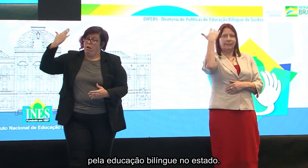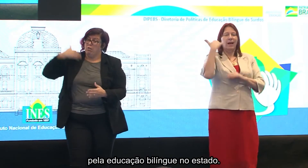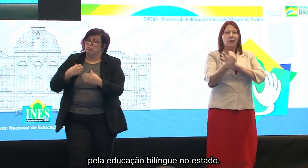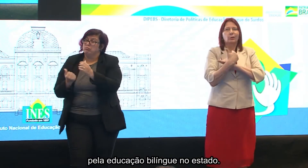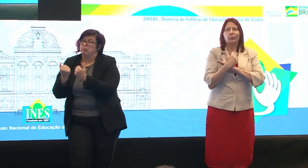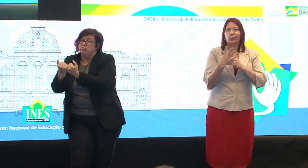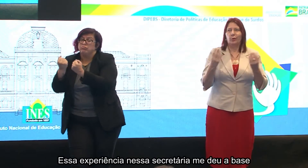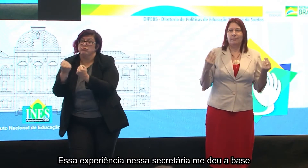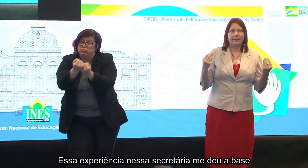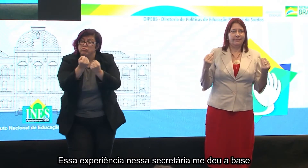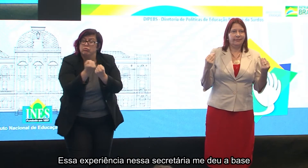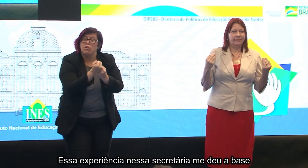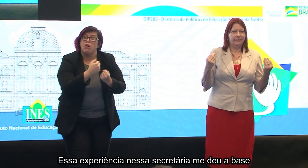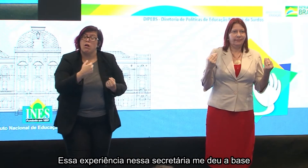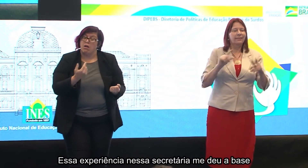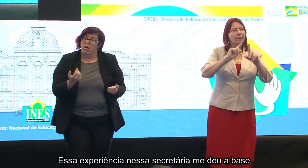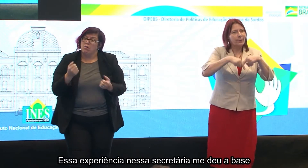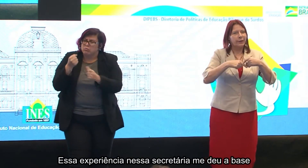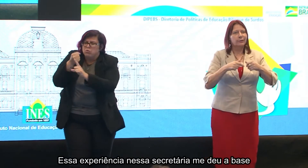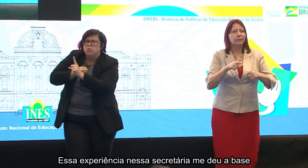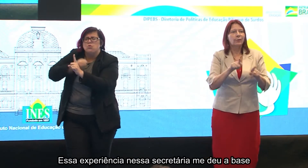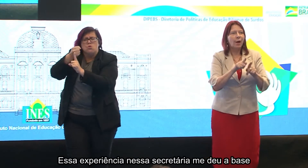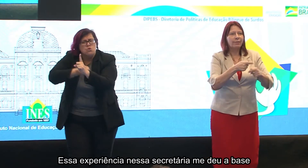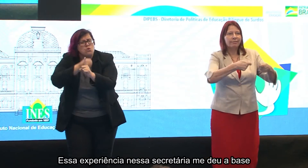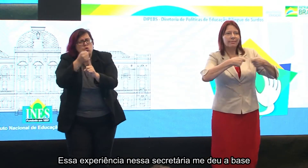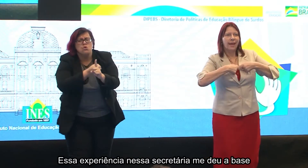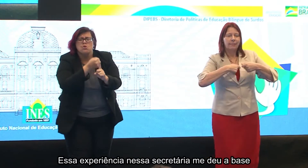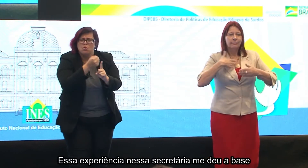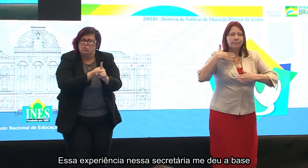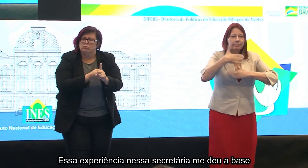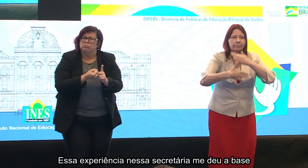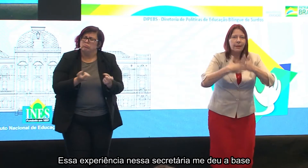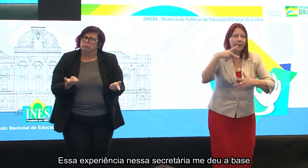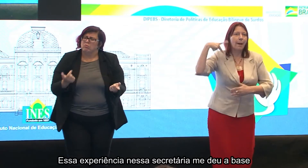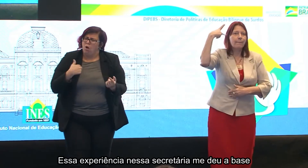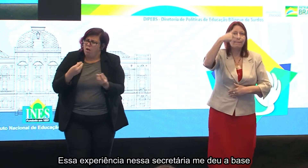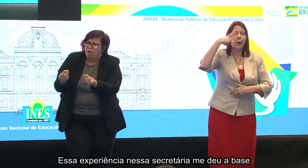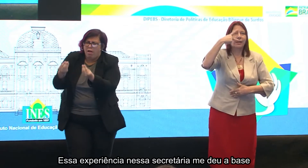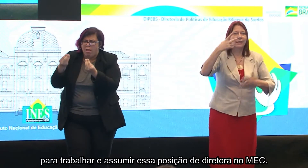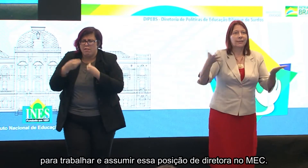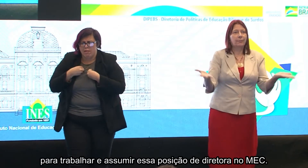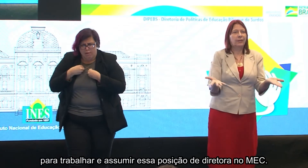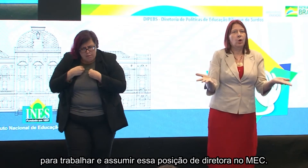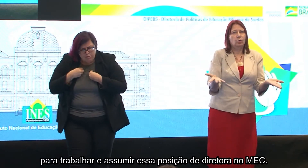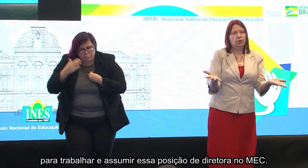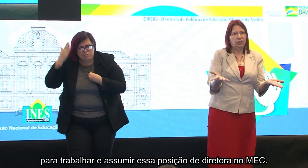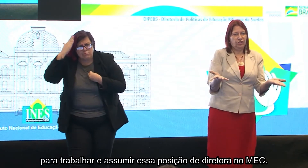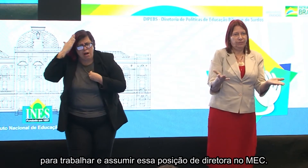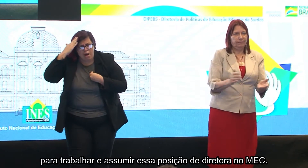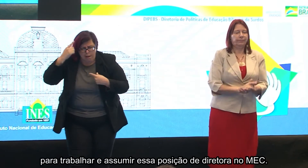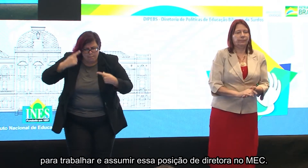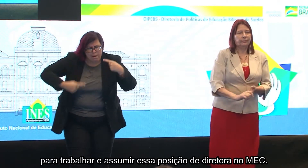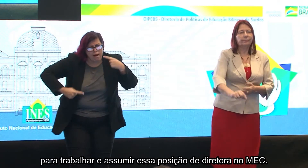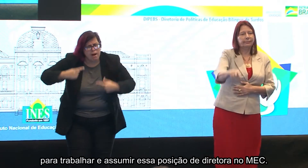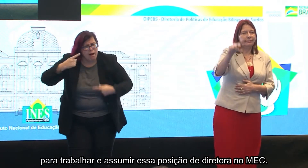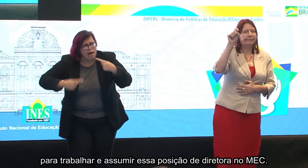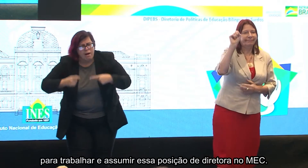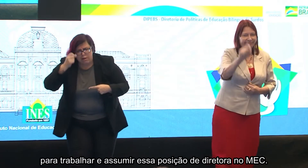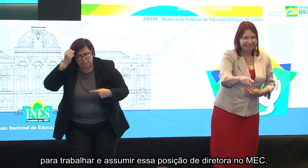estado. E essa experiência nessa secretaria me deu a base para trabalhar e assumir essa posição como diretora